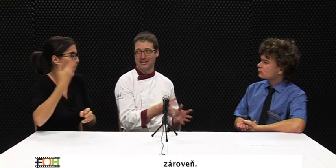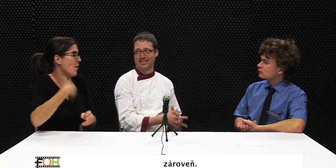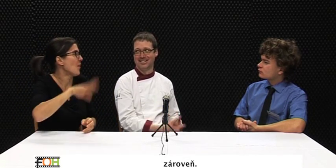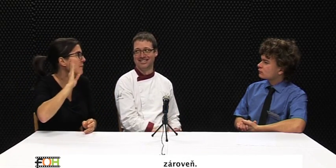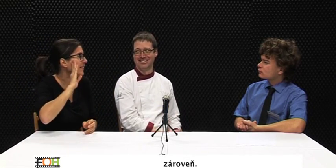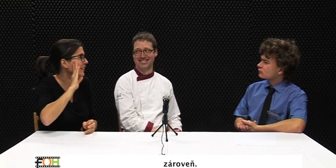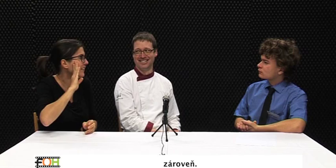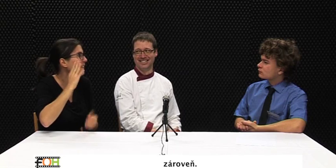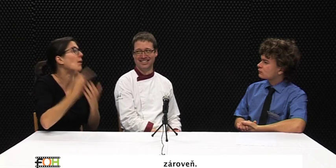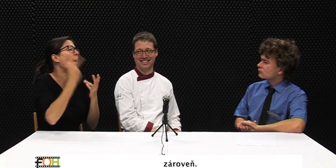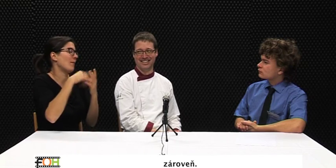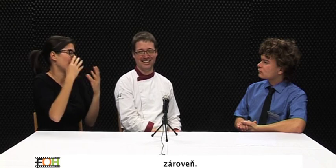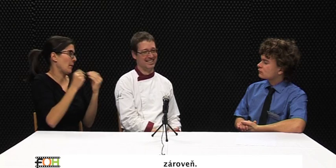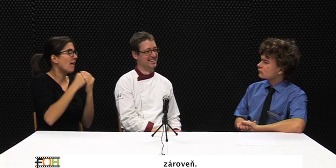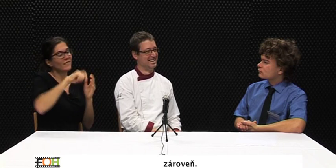Zároveň.